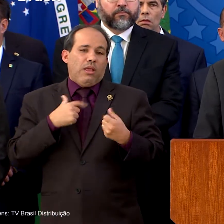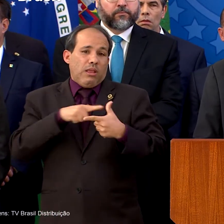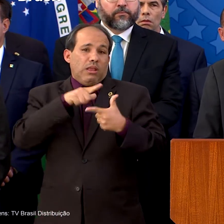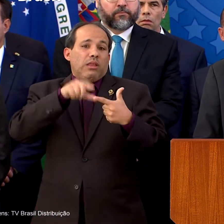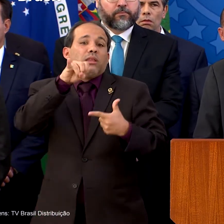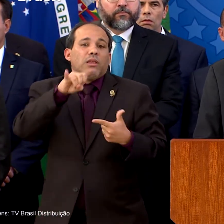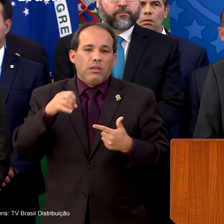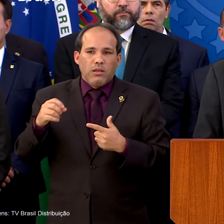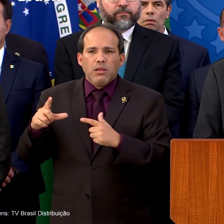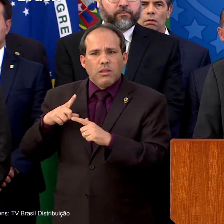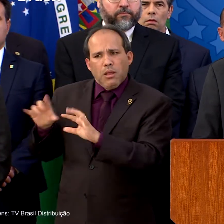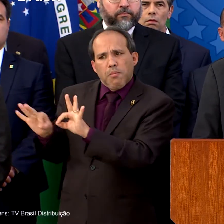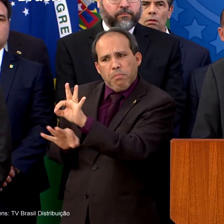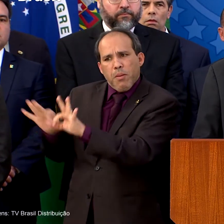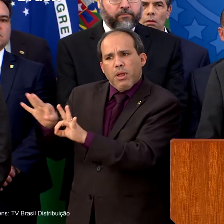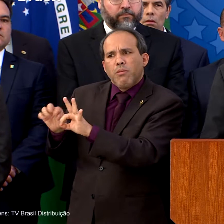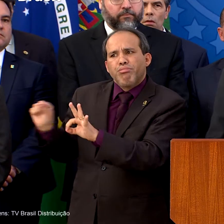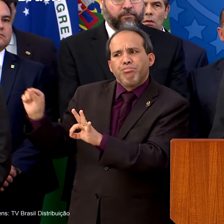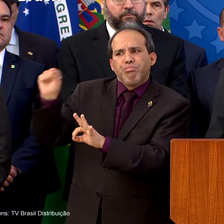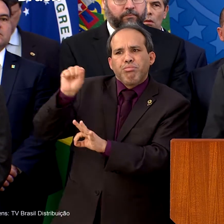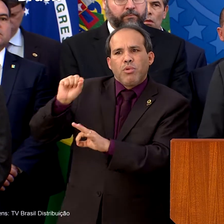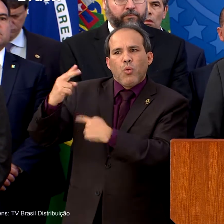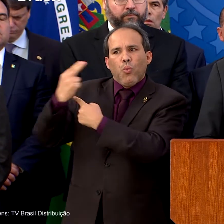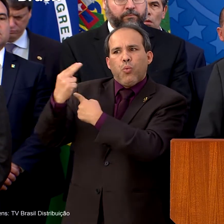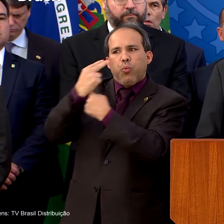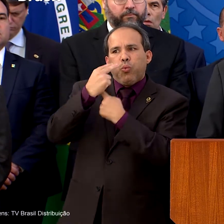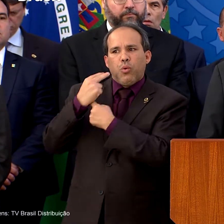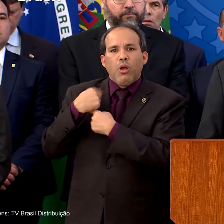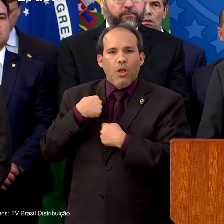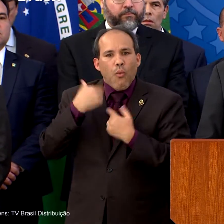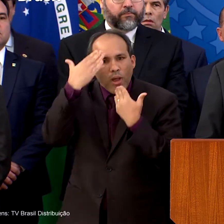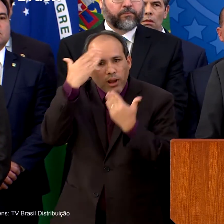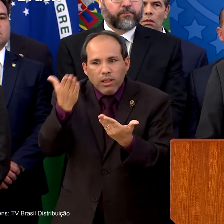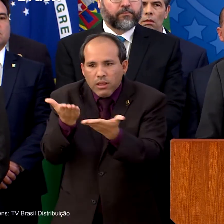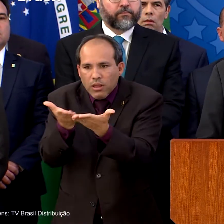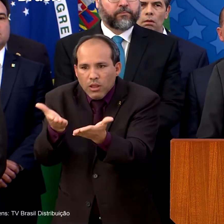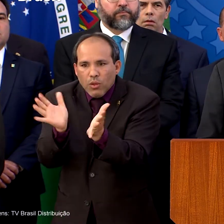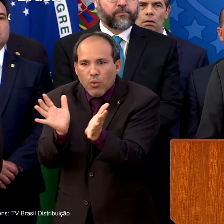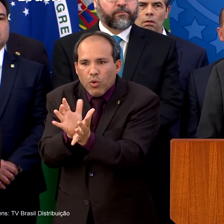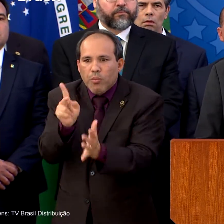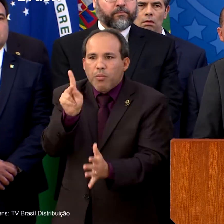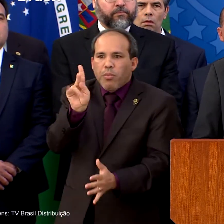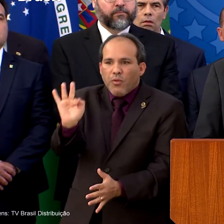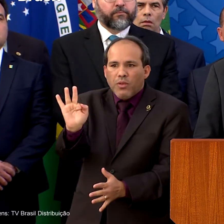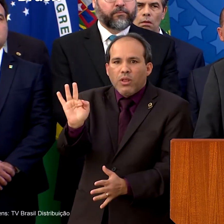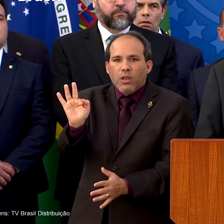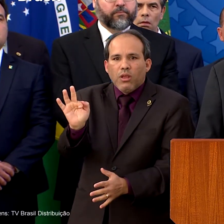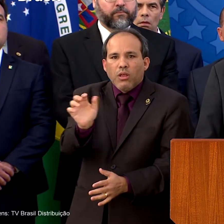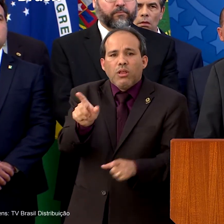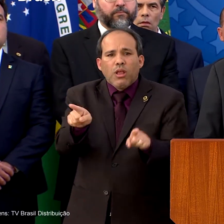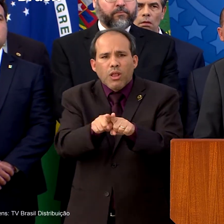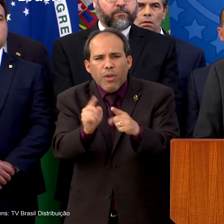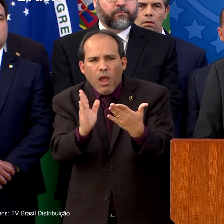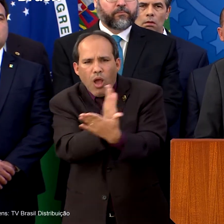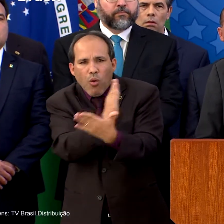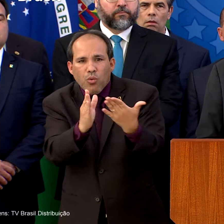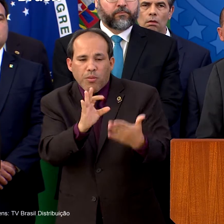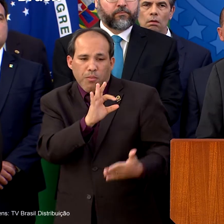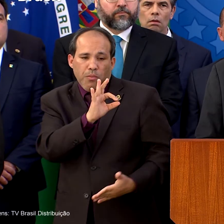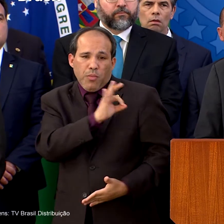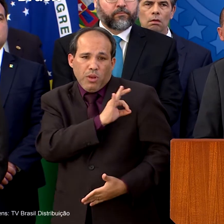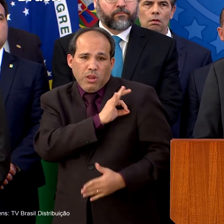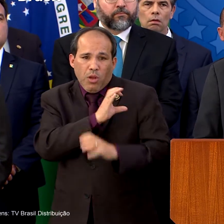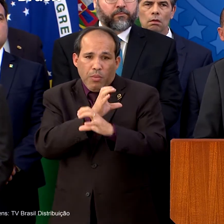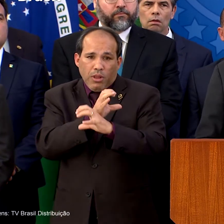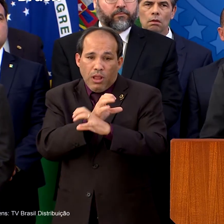bom então a polícia federal em primeiro lugar eu pego a minha vida e esses homens bem como alguns policiais militares de brasília